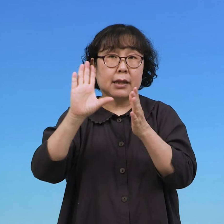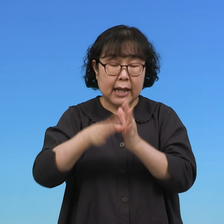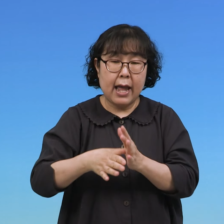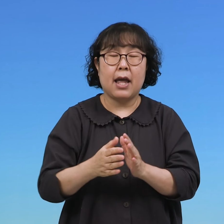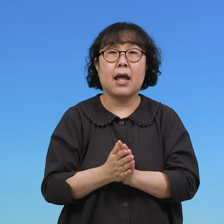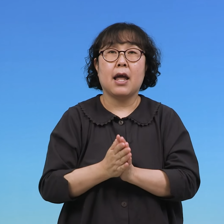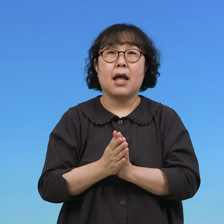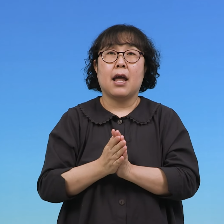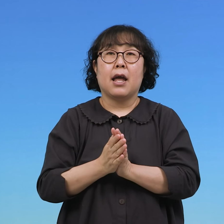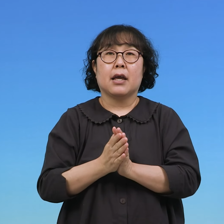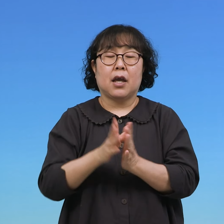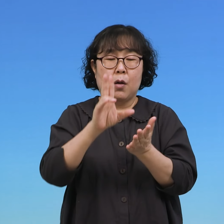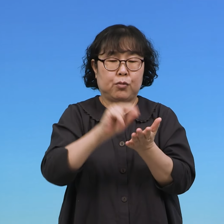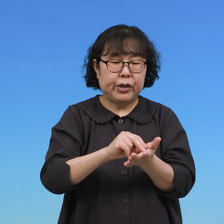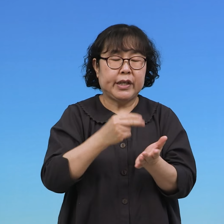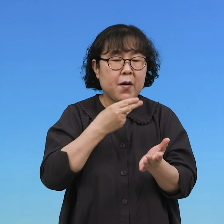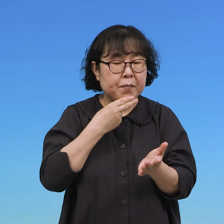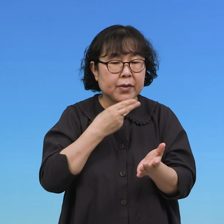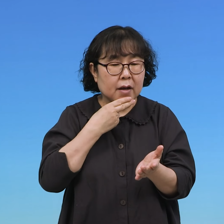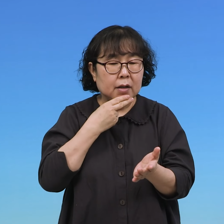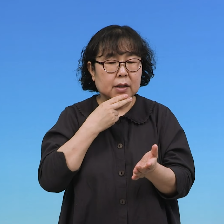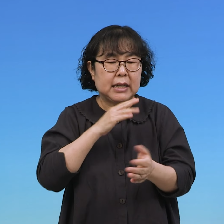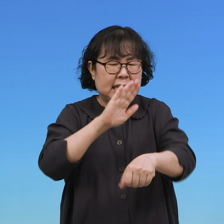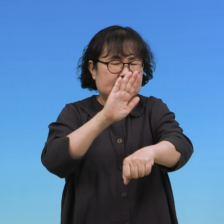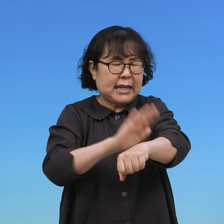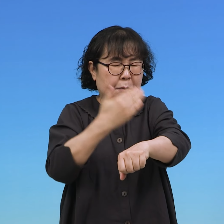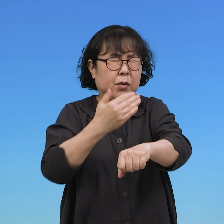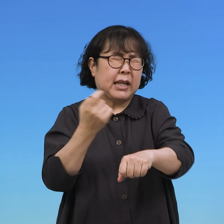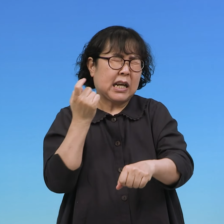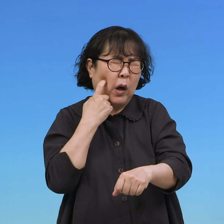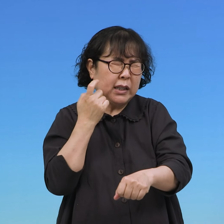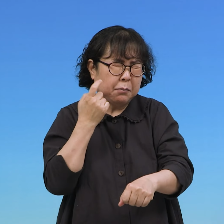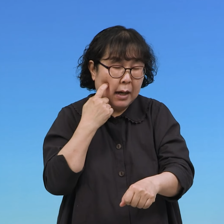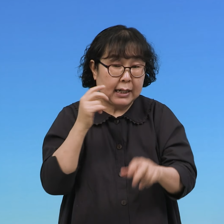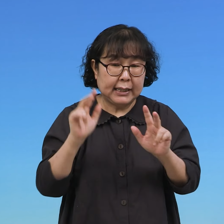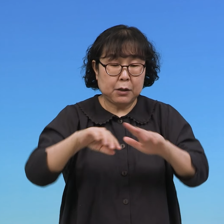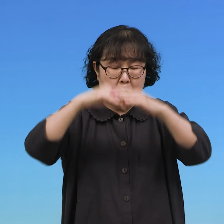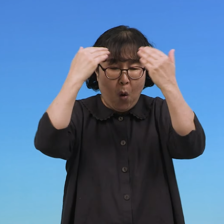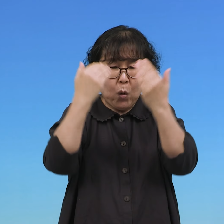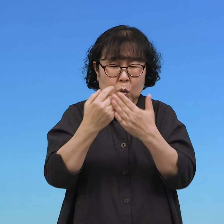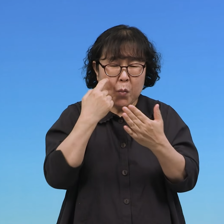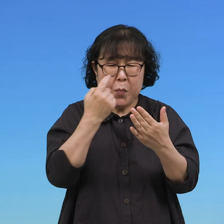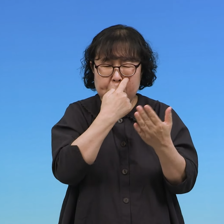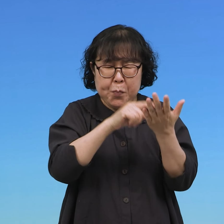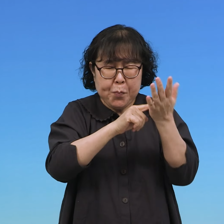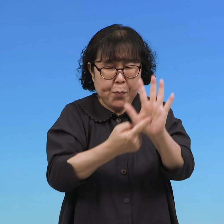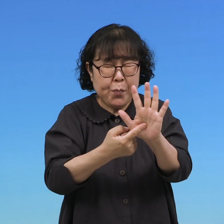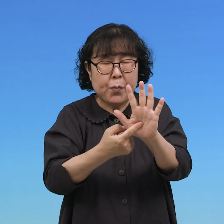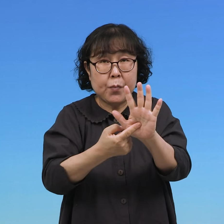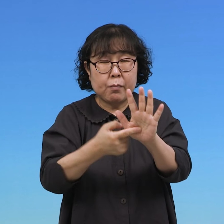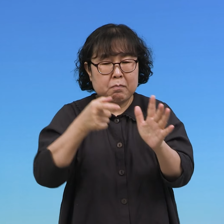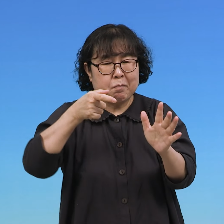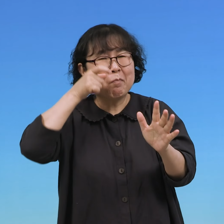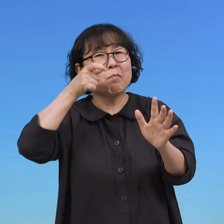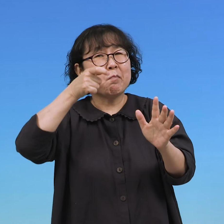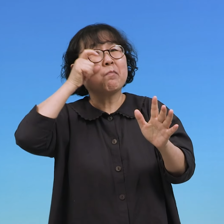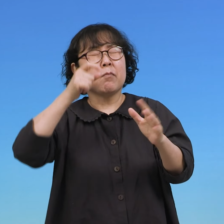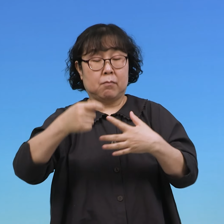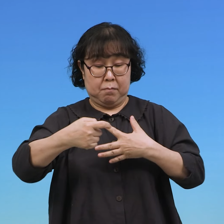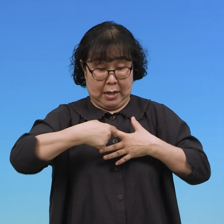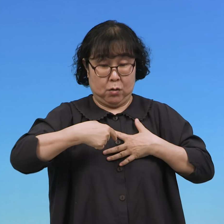검찰총장 시절에는 문제 안 되고 넘어갔던 모든 것들이 지금 다 검증으로 걸르고 있는 거 아니니? 왜